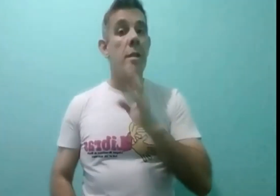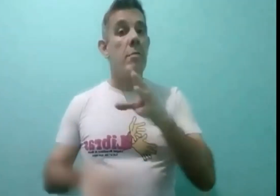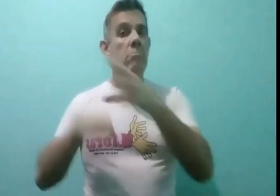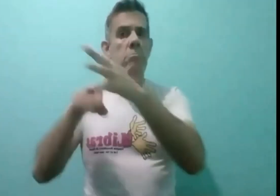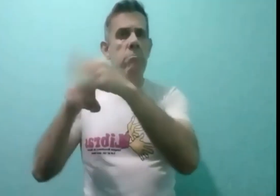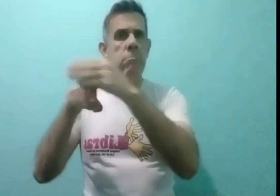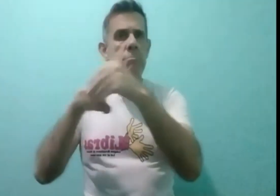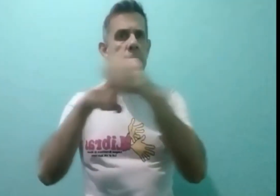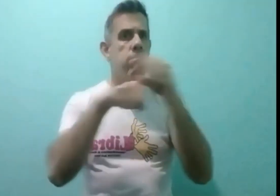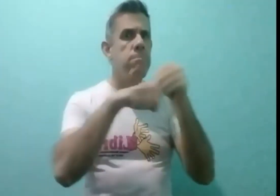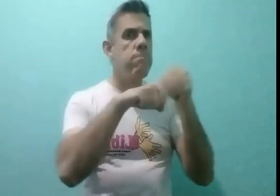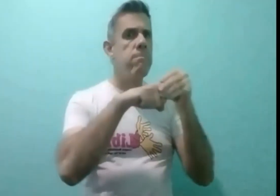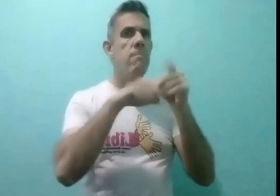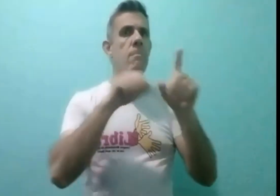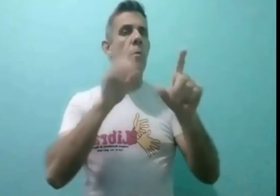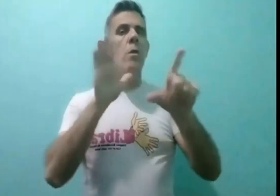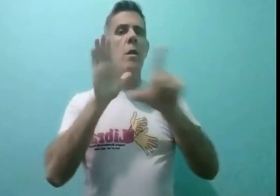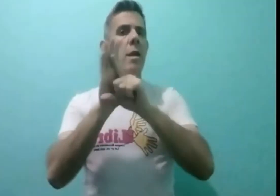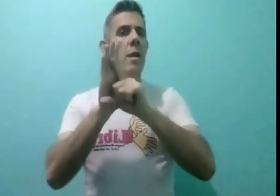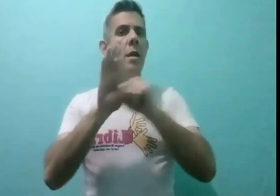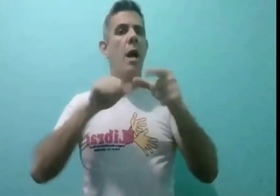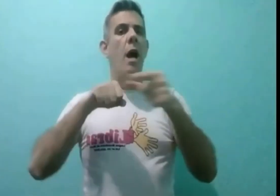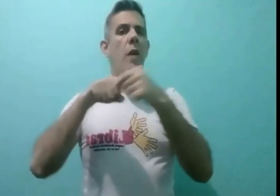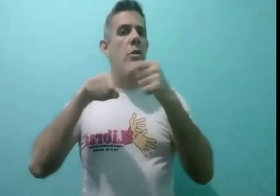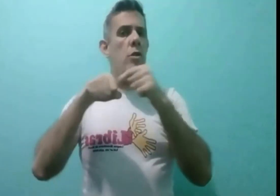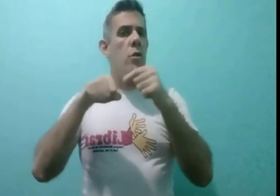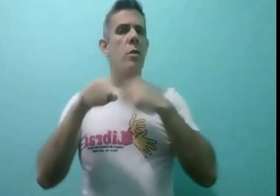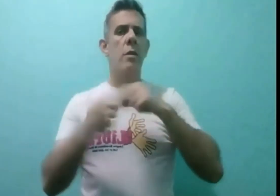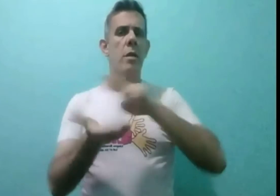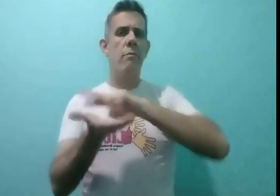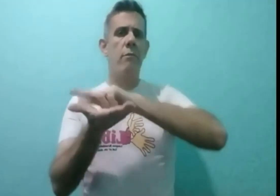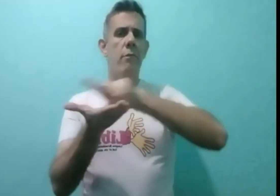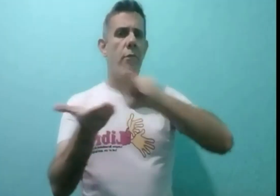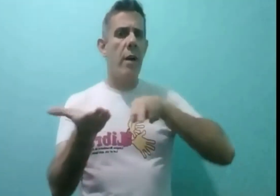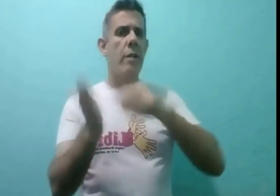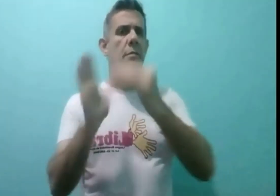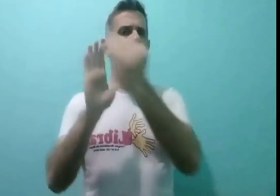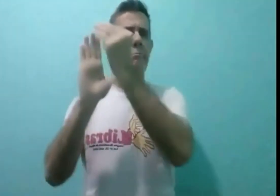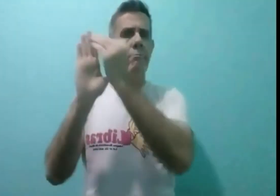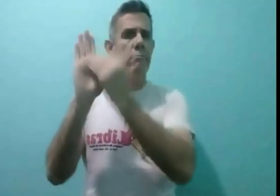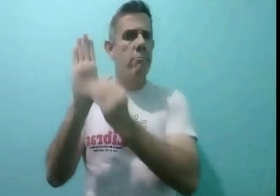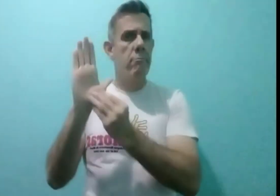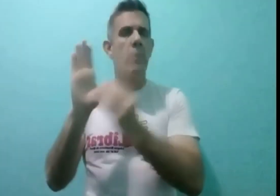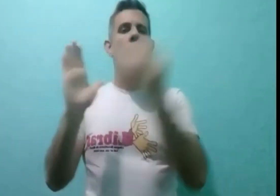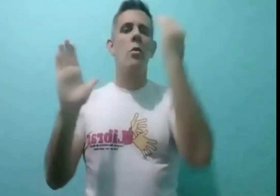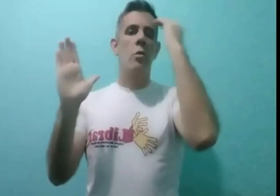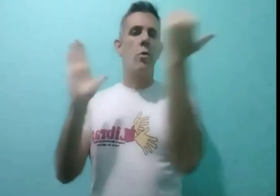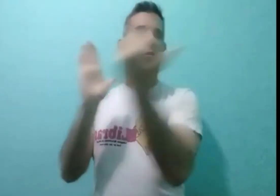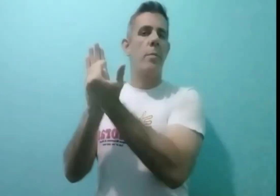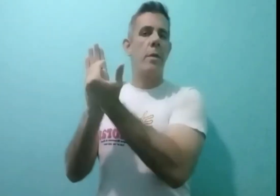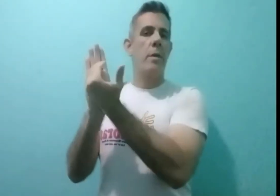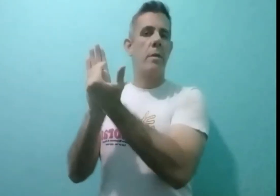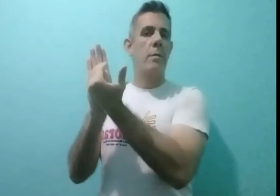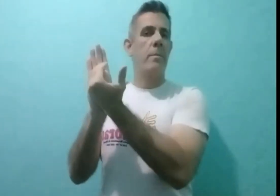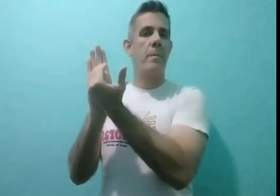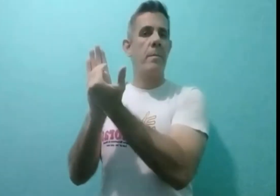surdos, para que os surdos possam adquirir conhecimento a partir da língua de sinais. O texto da lei, seus